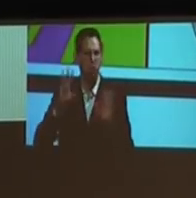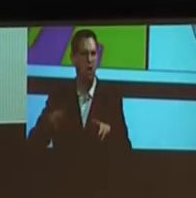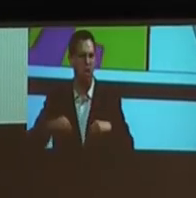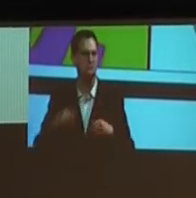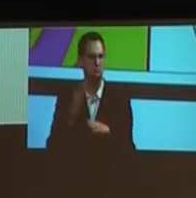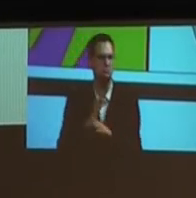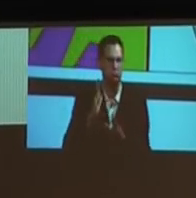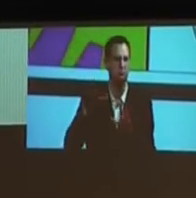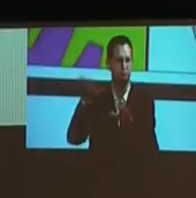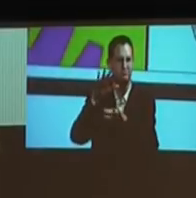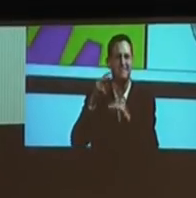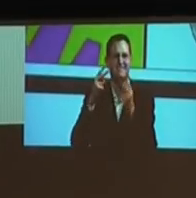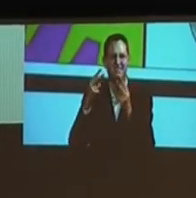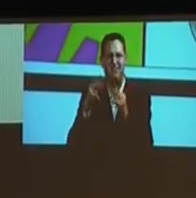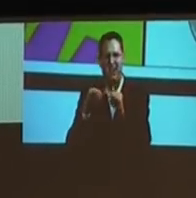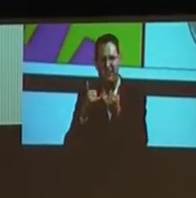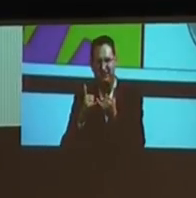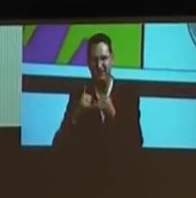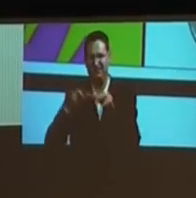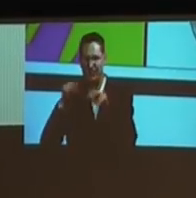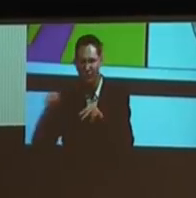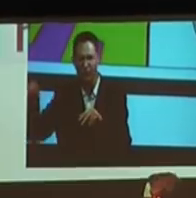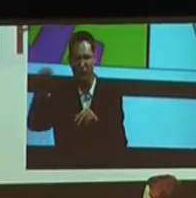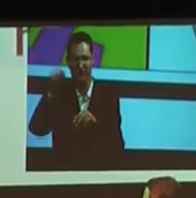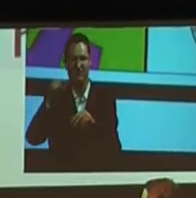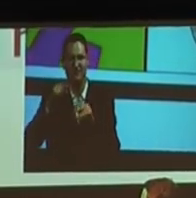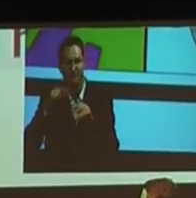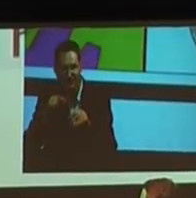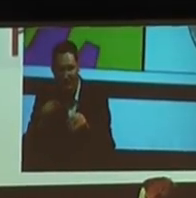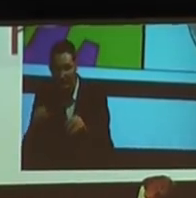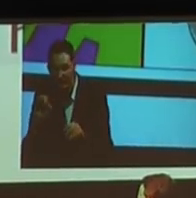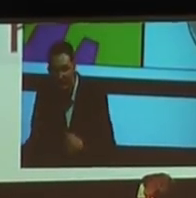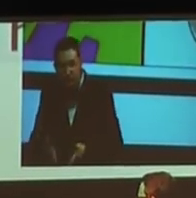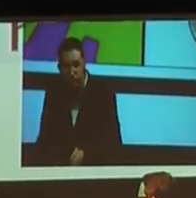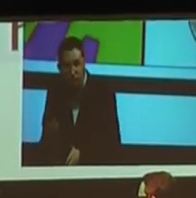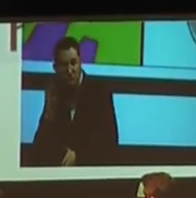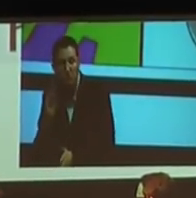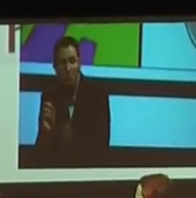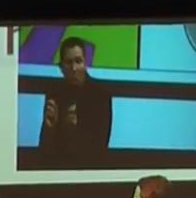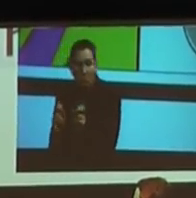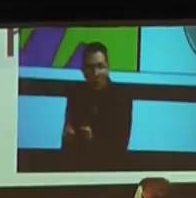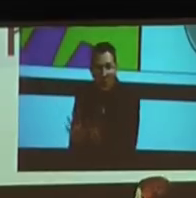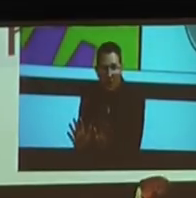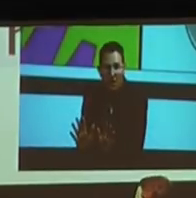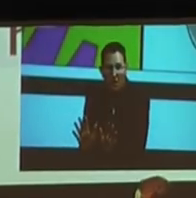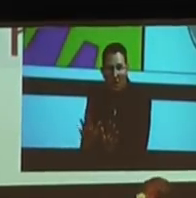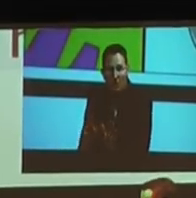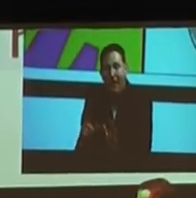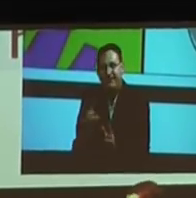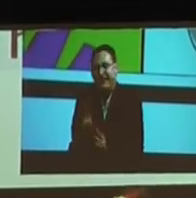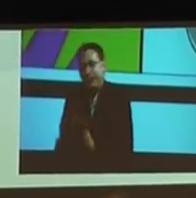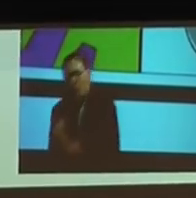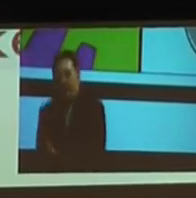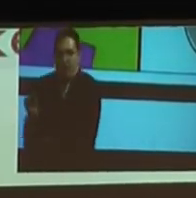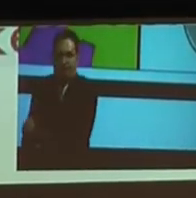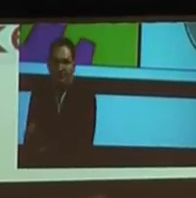Es hat keinen Sinn dagegen, gegen dieses Gerät zu protestieren. Es gibt dieses Gerät und es wird weiter eingepflanzt werden. Und